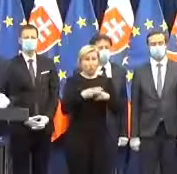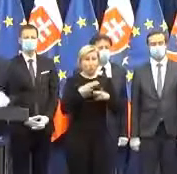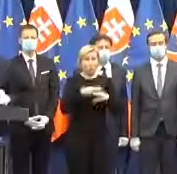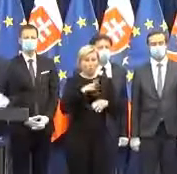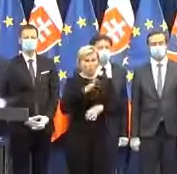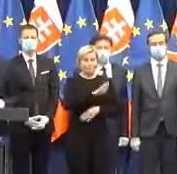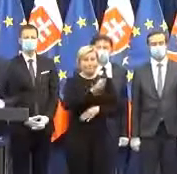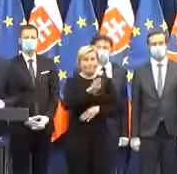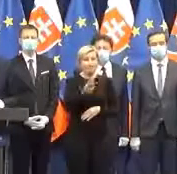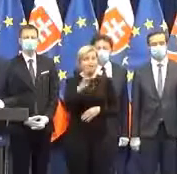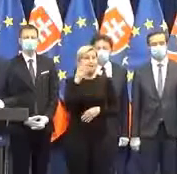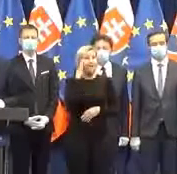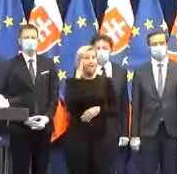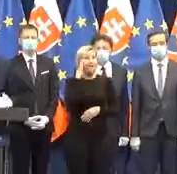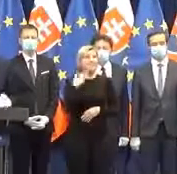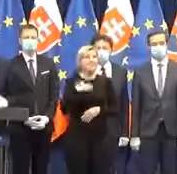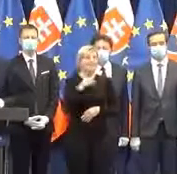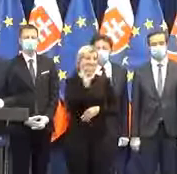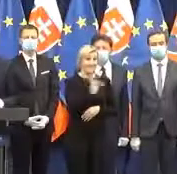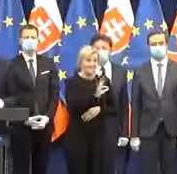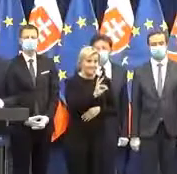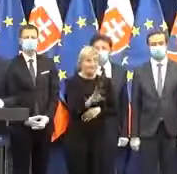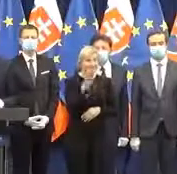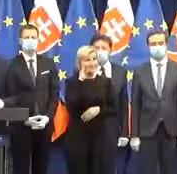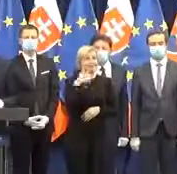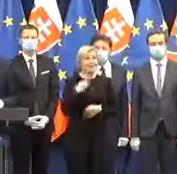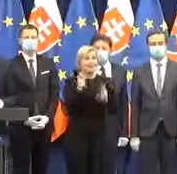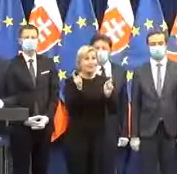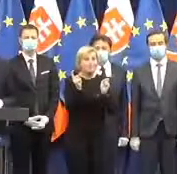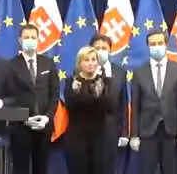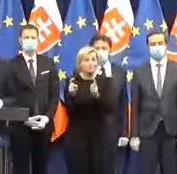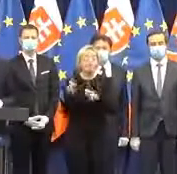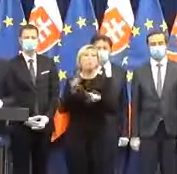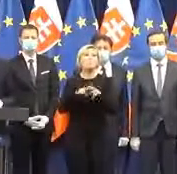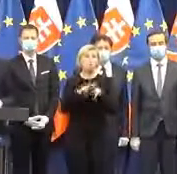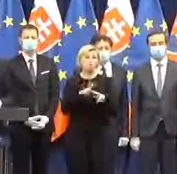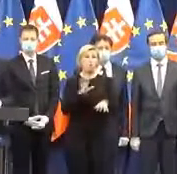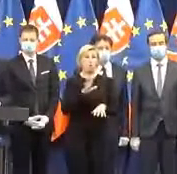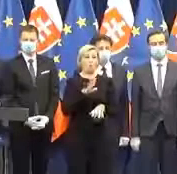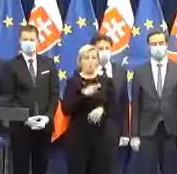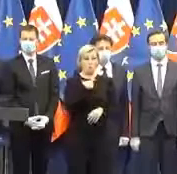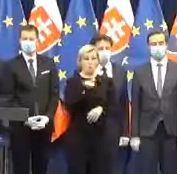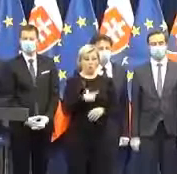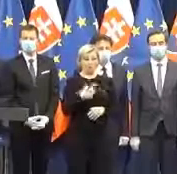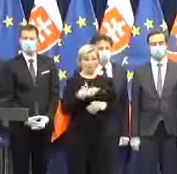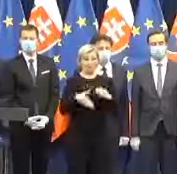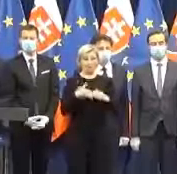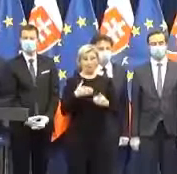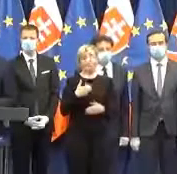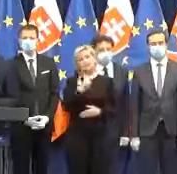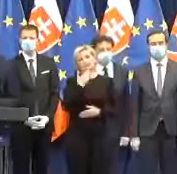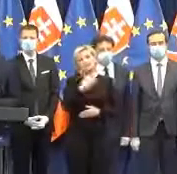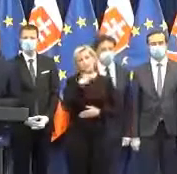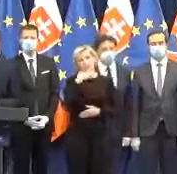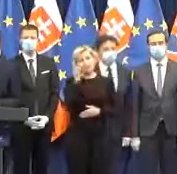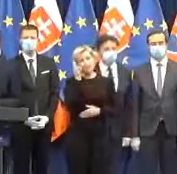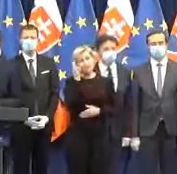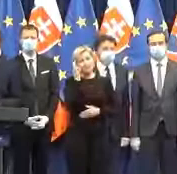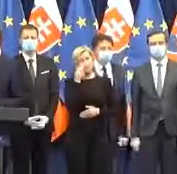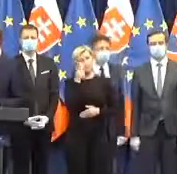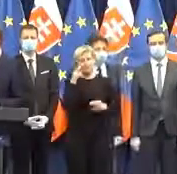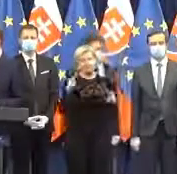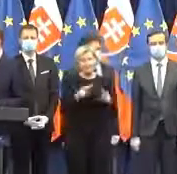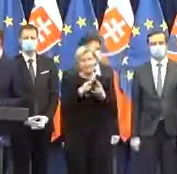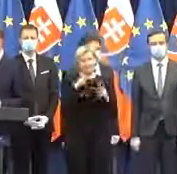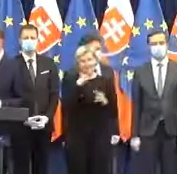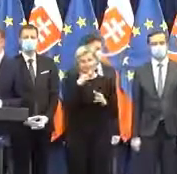tým pádom ohrozujeme samých seba. Áno, aj to je problém, ktorý musíme veľmi rýchlo riešiť. Ďakujem vám veľmi pekne a vidíme sa opäť v pondelok,